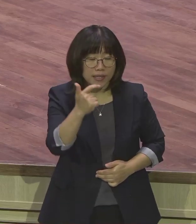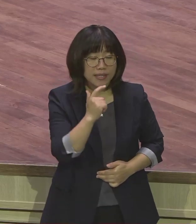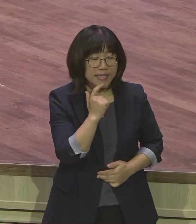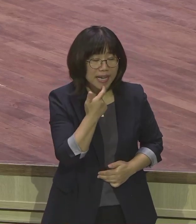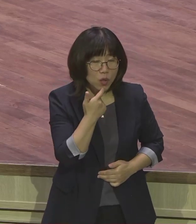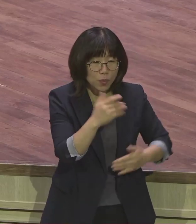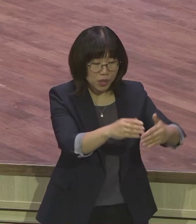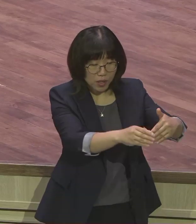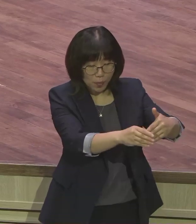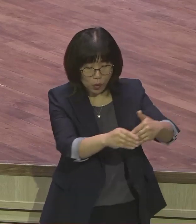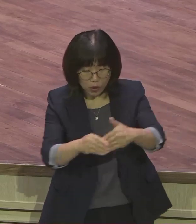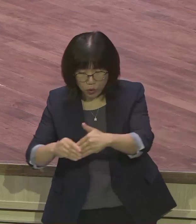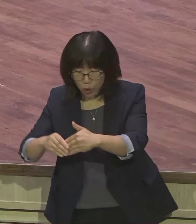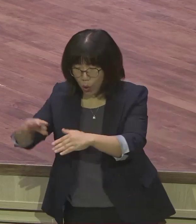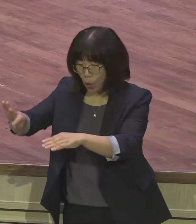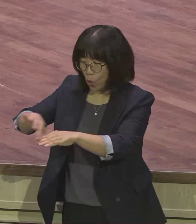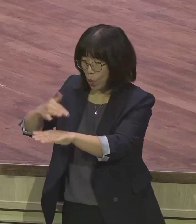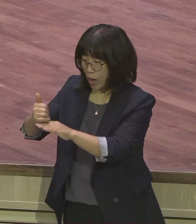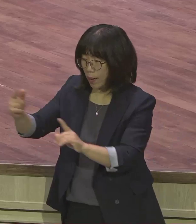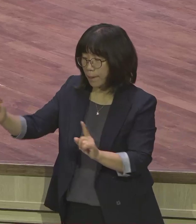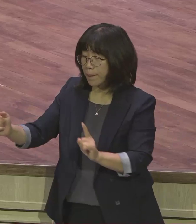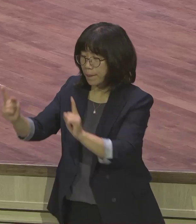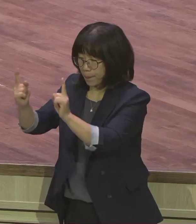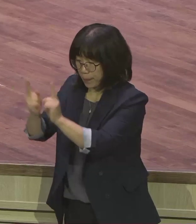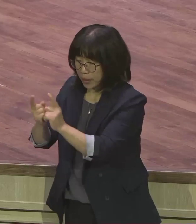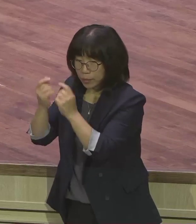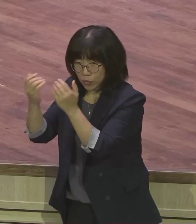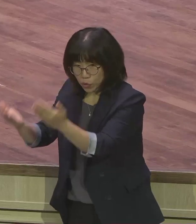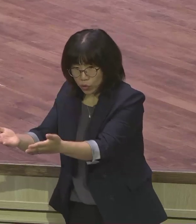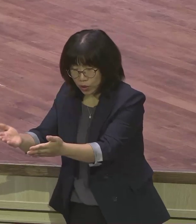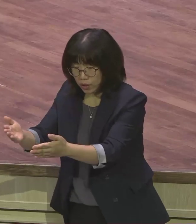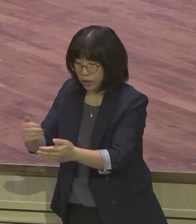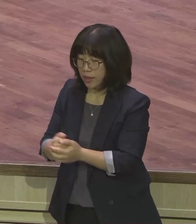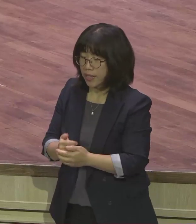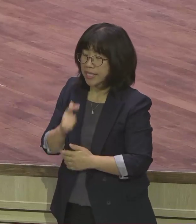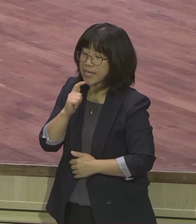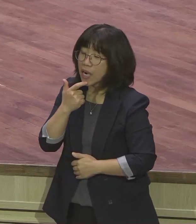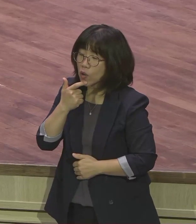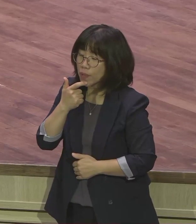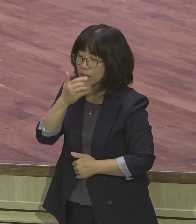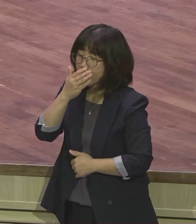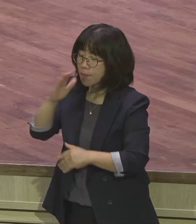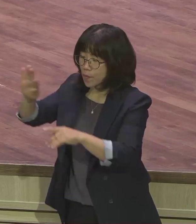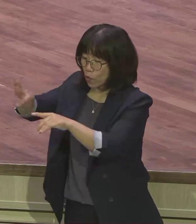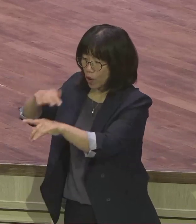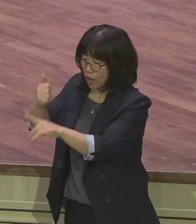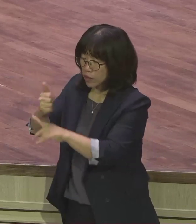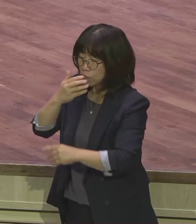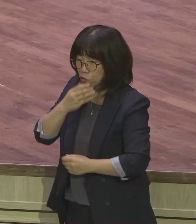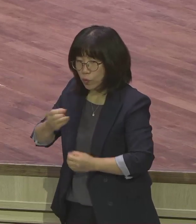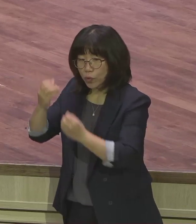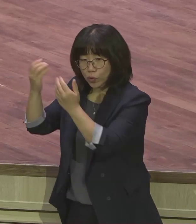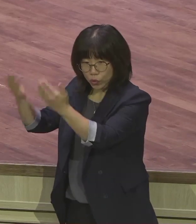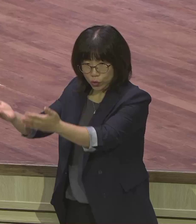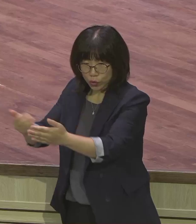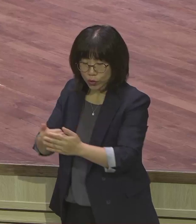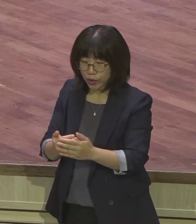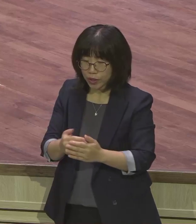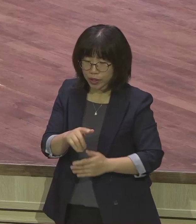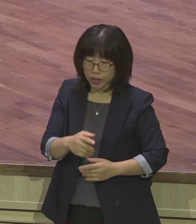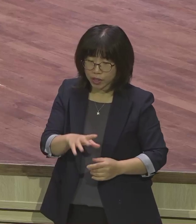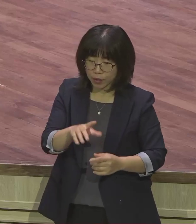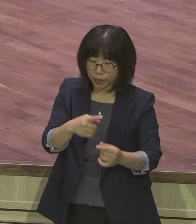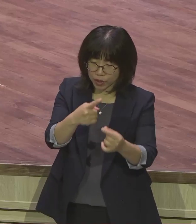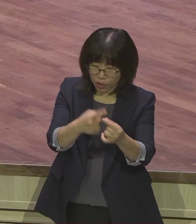바로 앞에 서게 하니 야곱이 바로에게 축복하며 요셉은 형들에 이어서 아버지